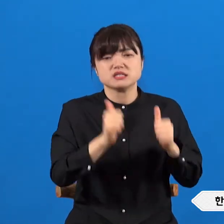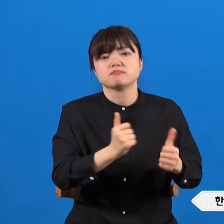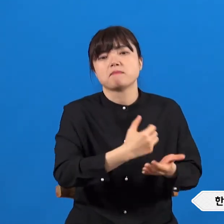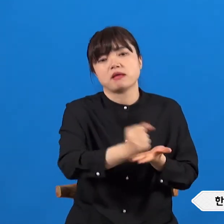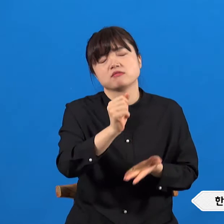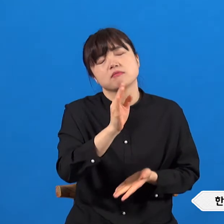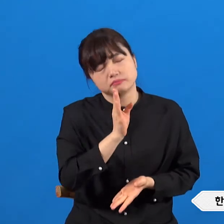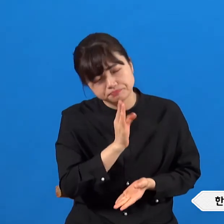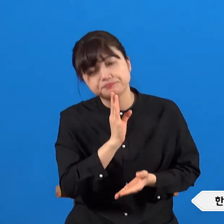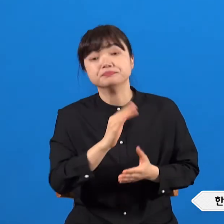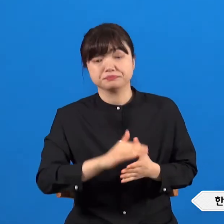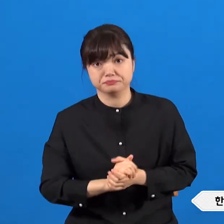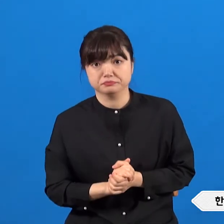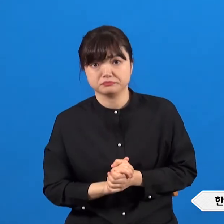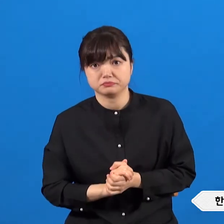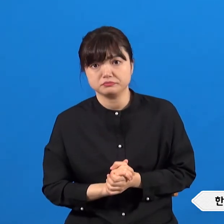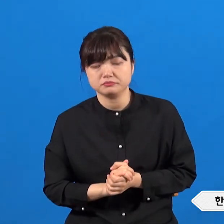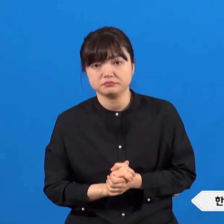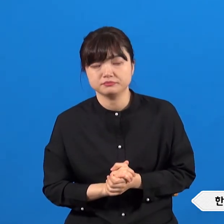말이죠.